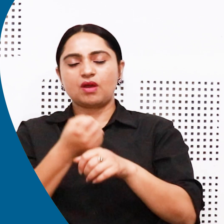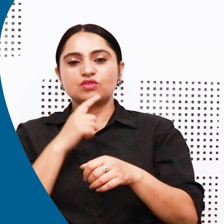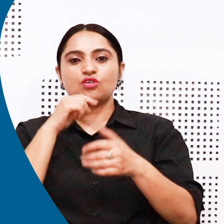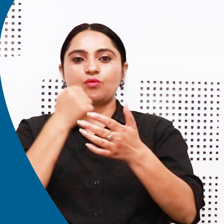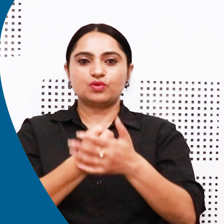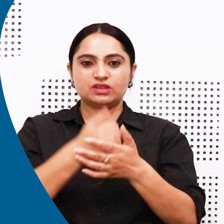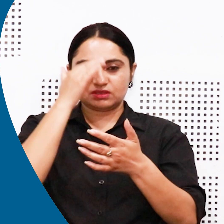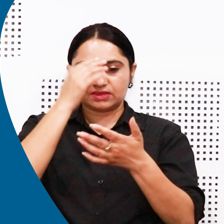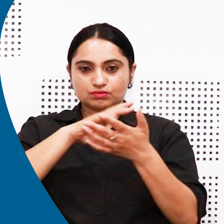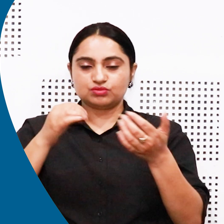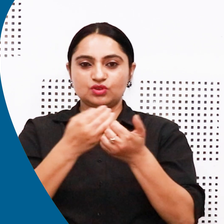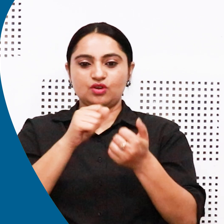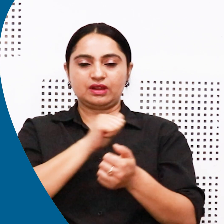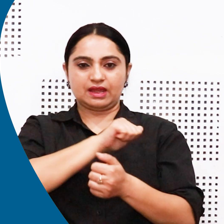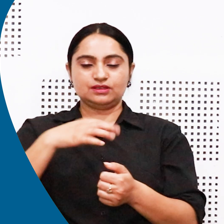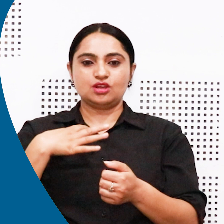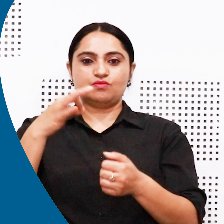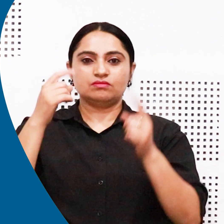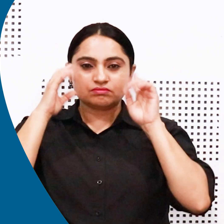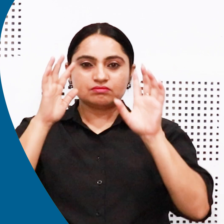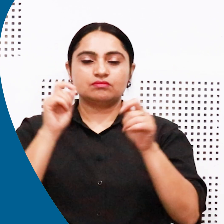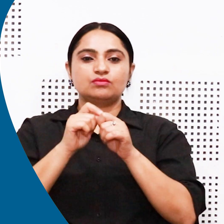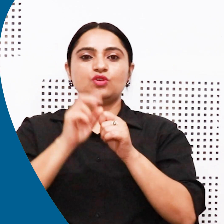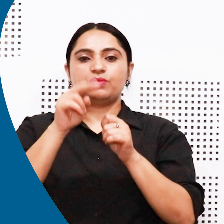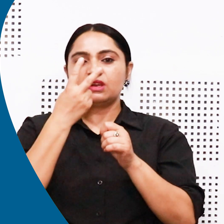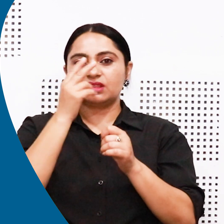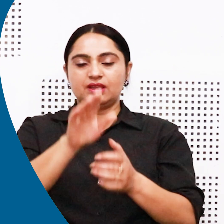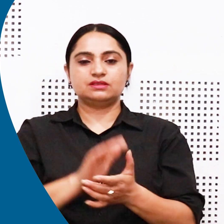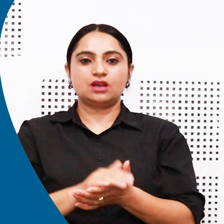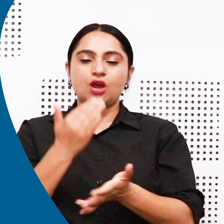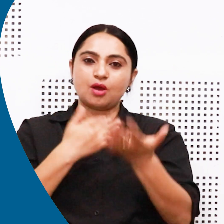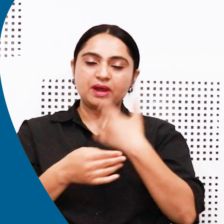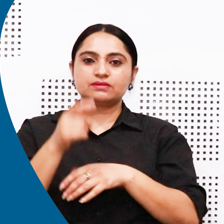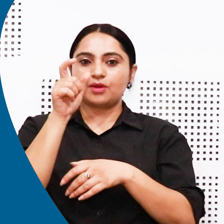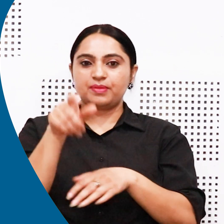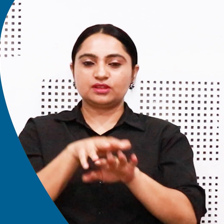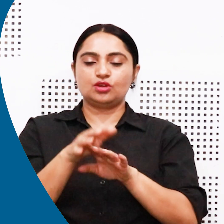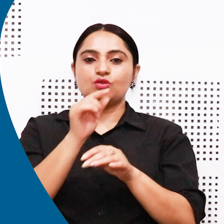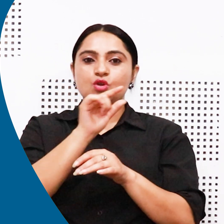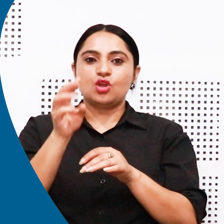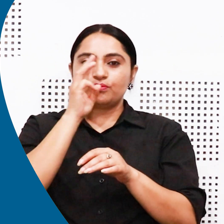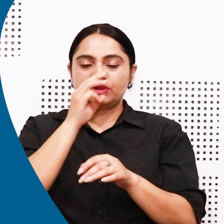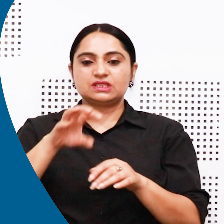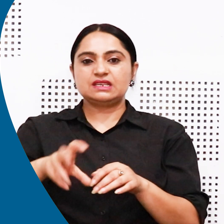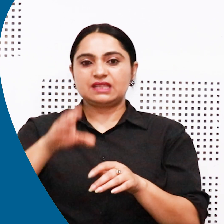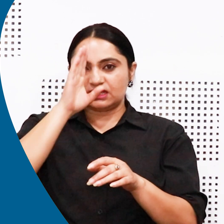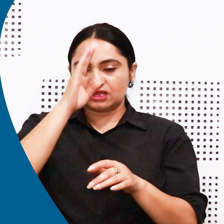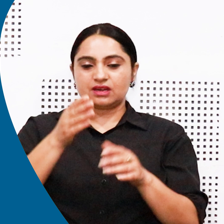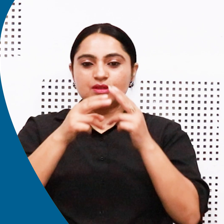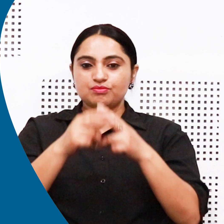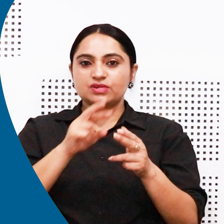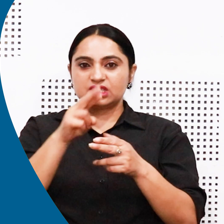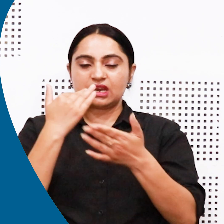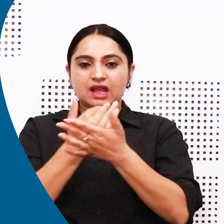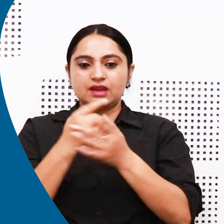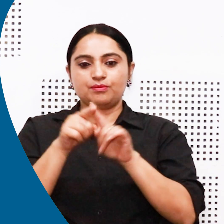समस्याको समाधानका लागि जनप्रतिनिधि सचेत बन्नुपर्ने देखिन्छ। अपाङ्गता भएका व्यक्तिको सवालमा स्थानीय सरकारले बजेट र